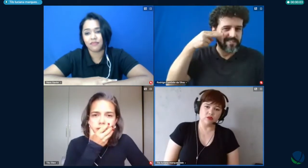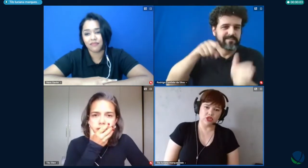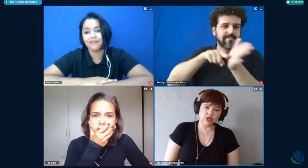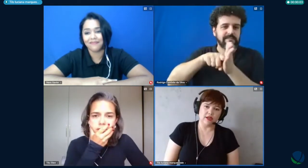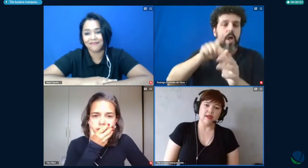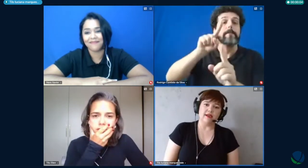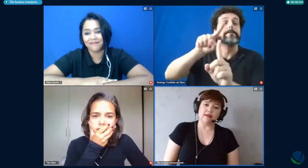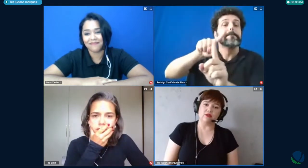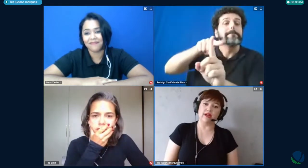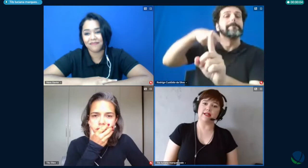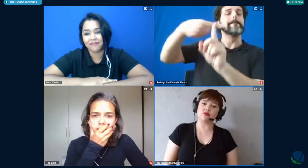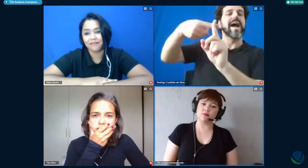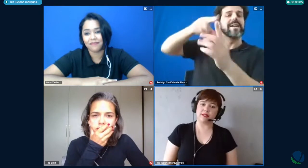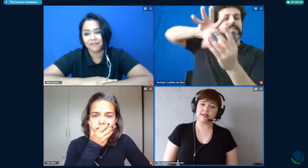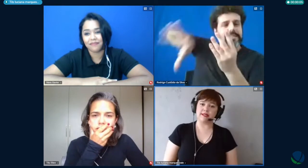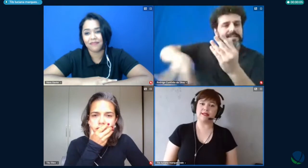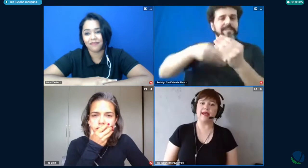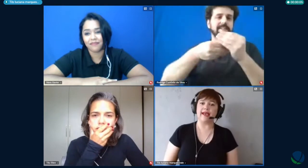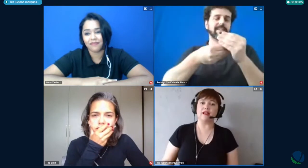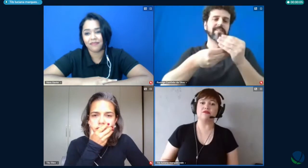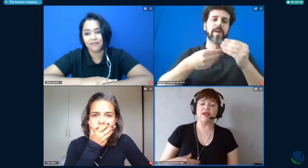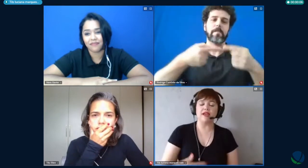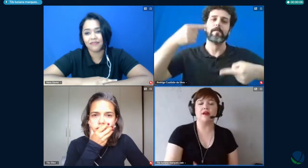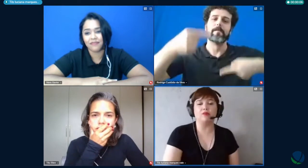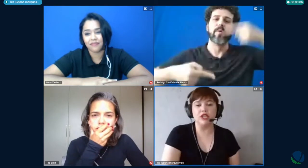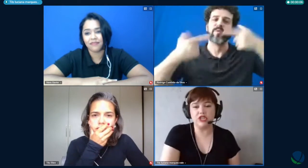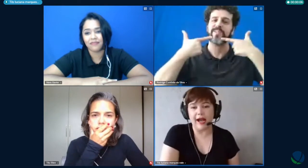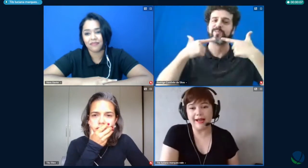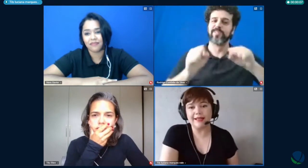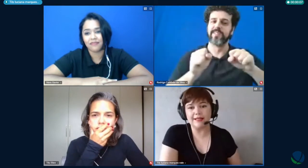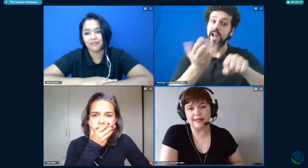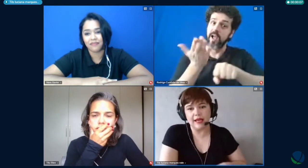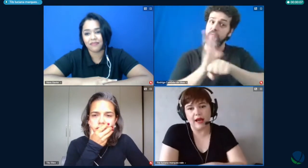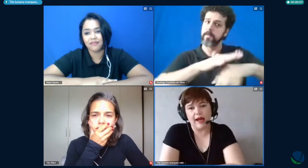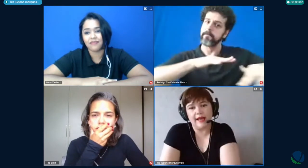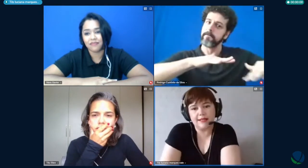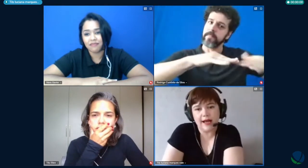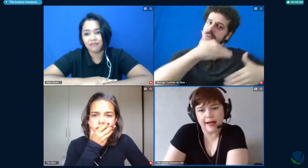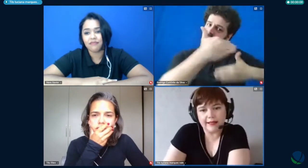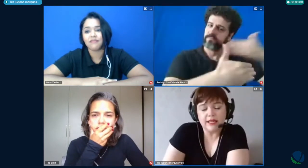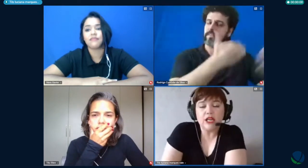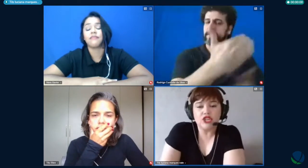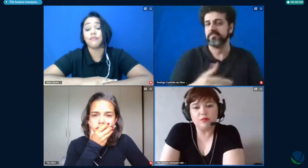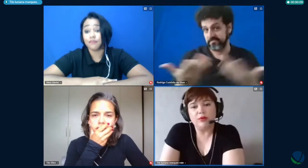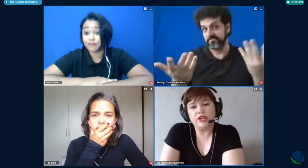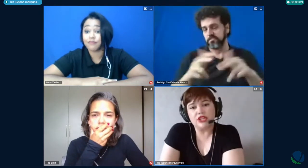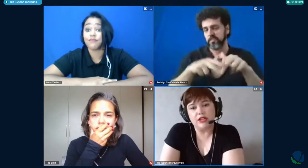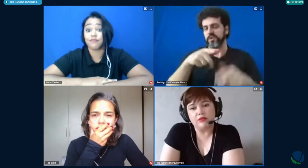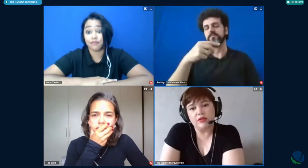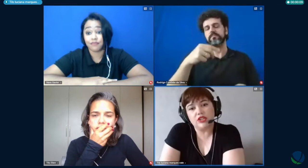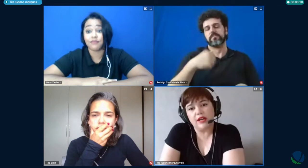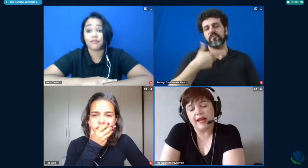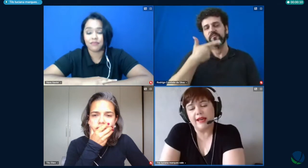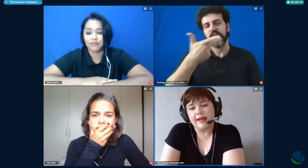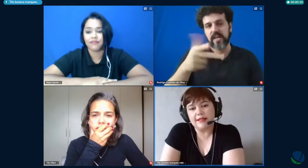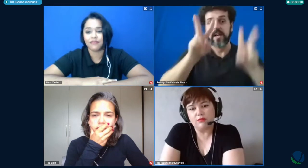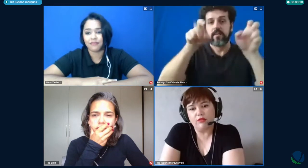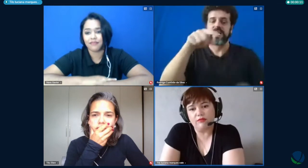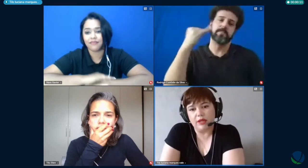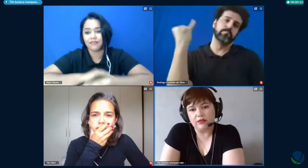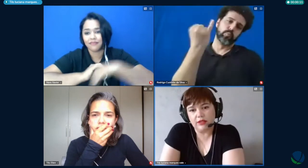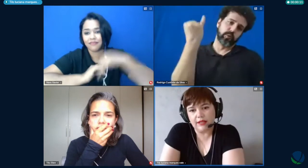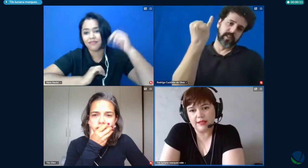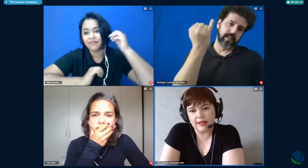acessibilidade linguística. Então, Nara, sua pesquisa, ela vem realmente a crescer a essa área de política linguística e a